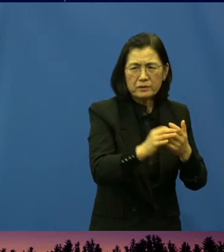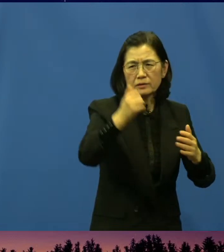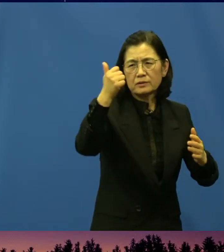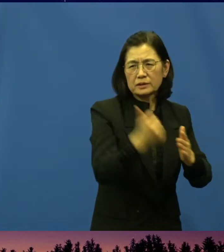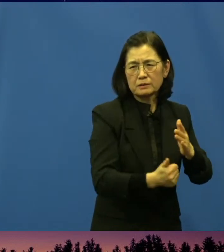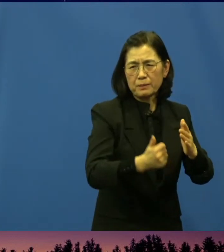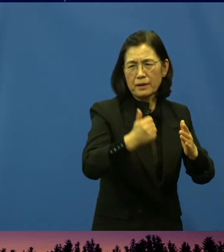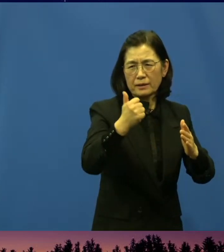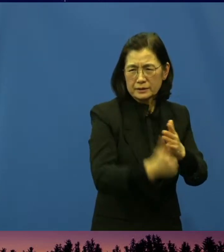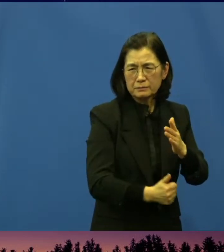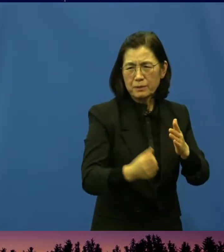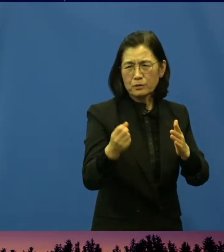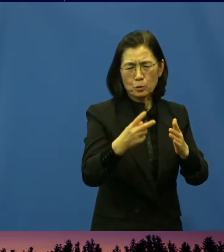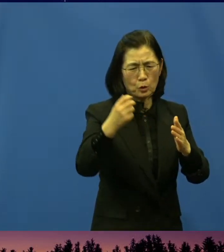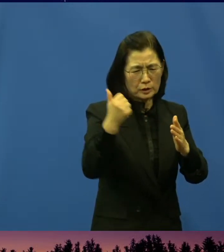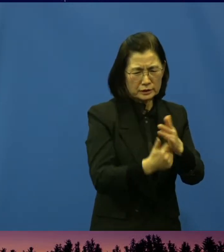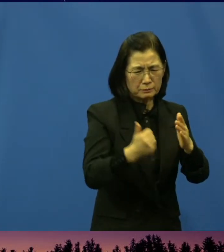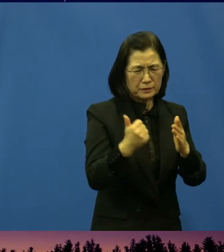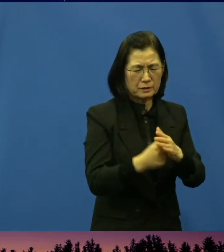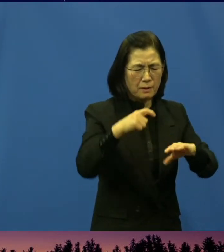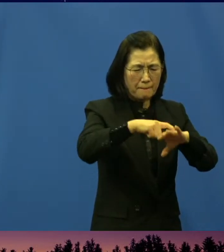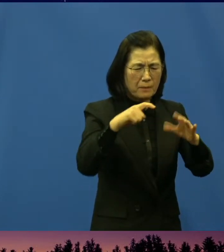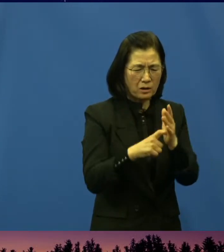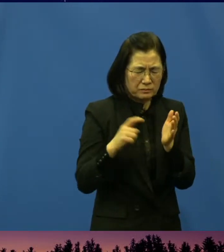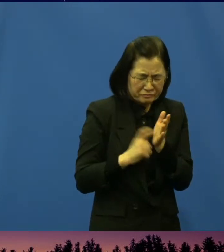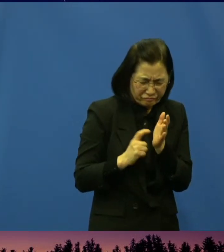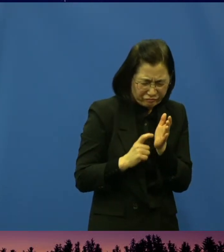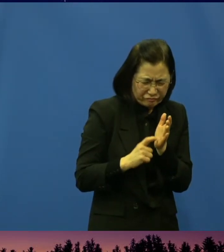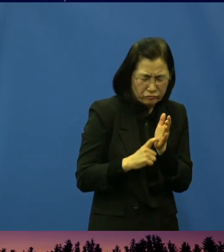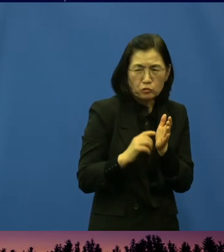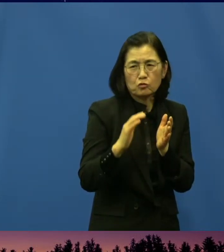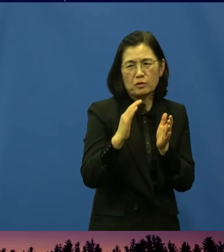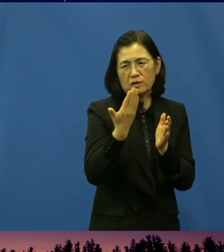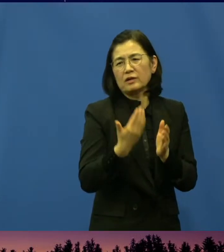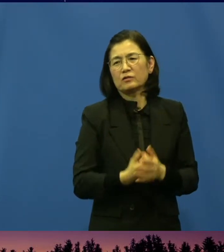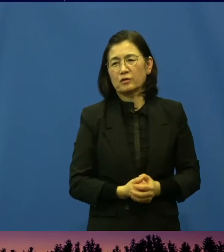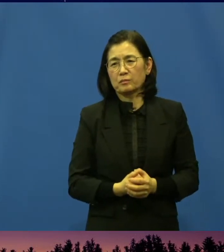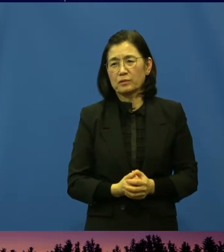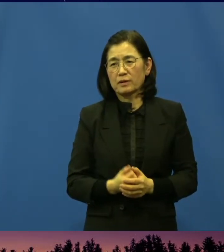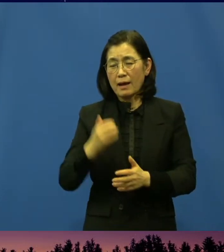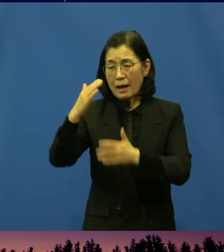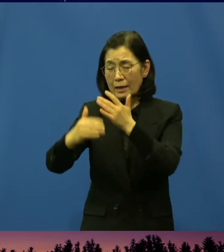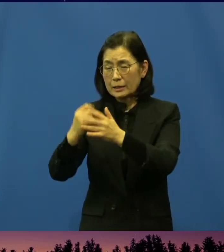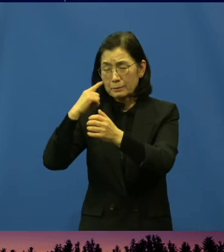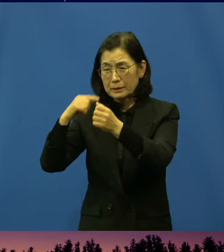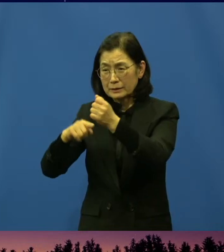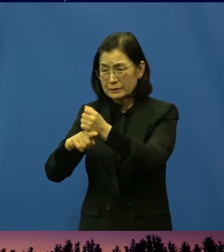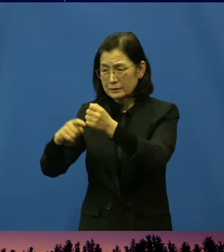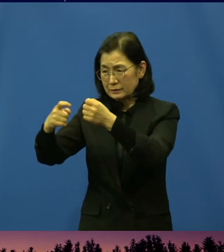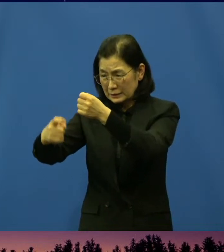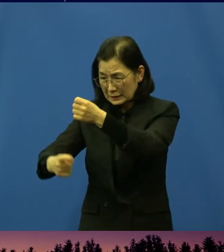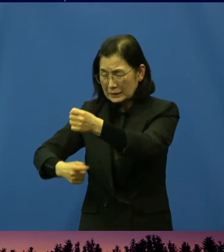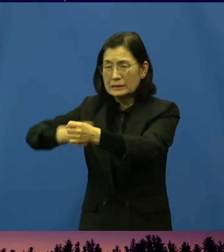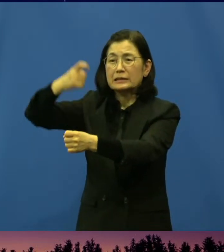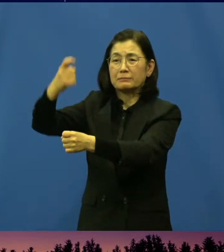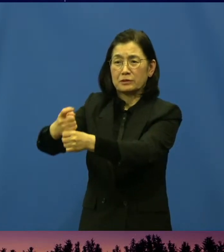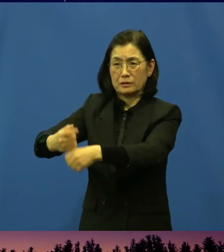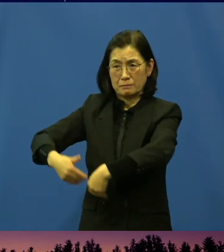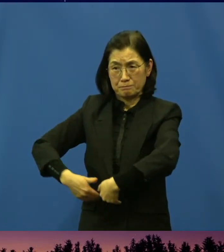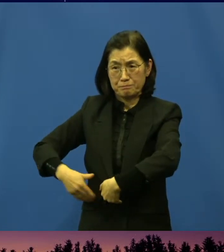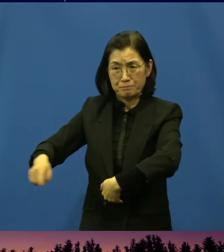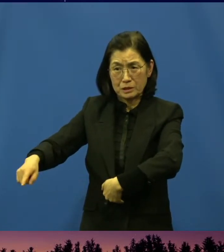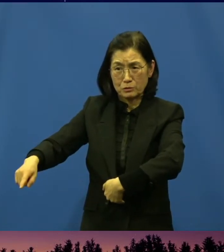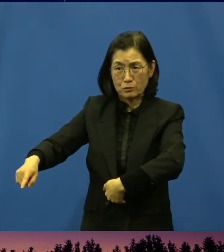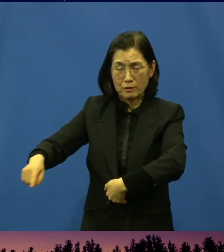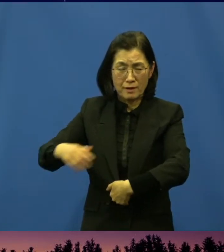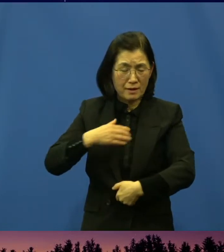돼야 되는데. 아니요, 그거는 10년이에요. 하나님의 뜻이 10년이에요. 1년 안에 내가